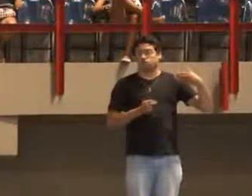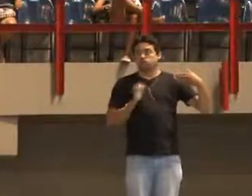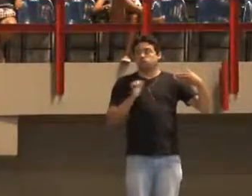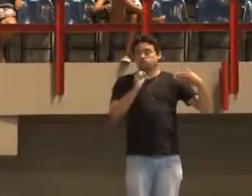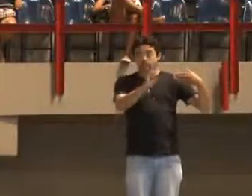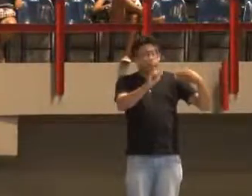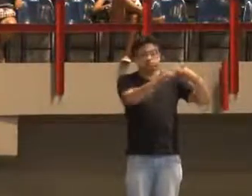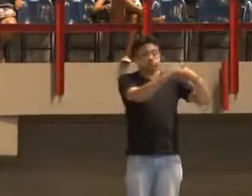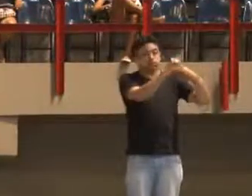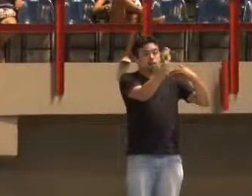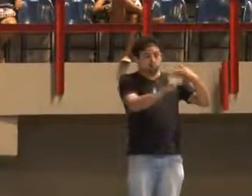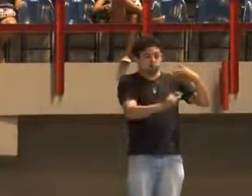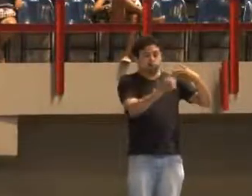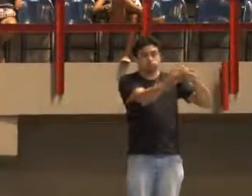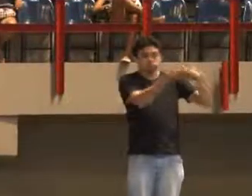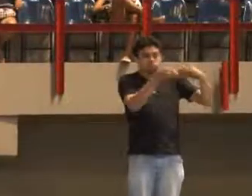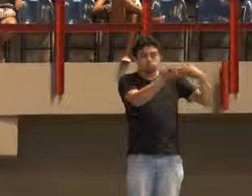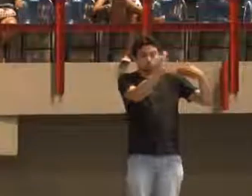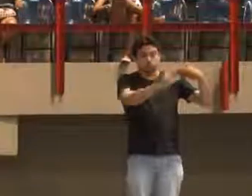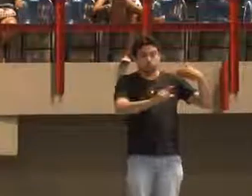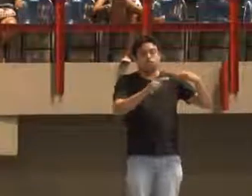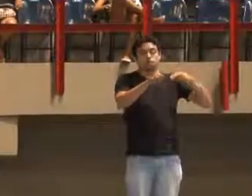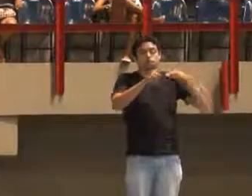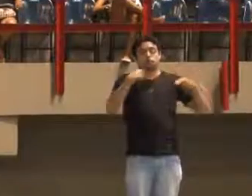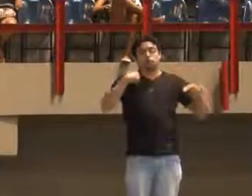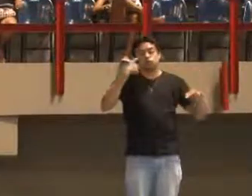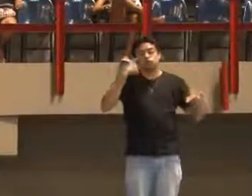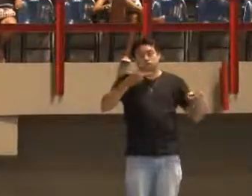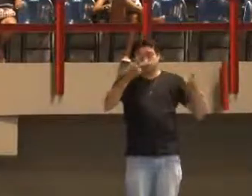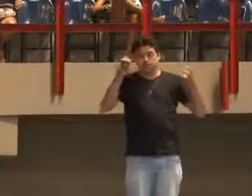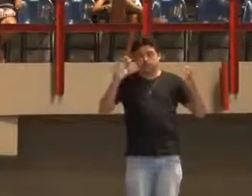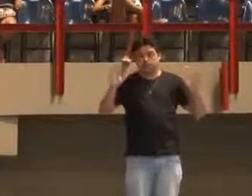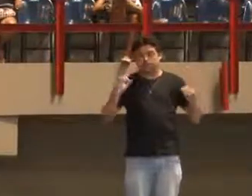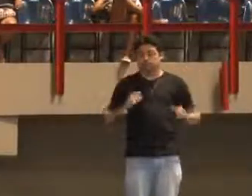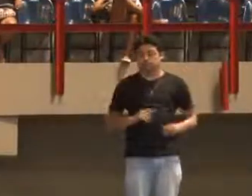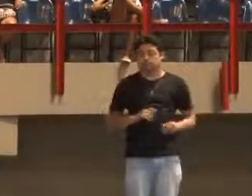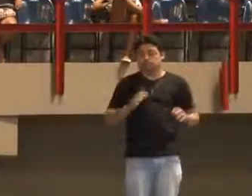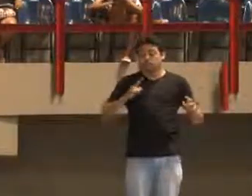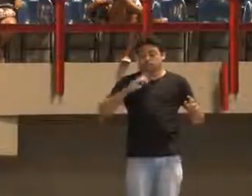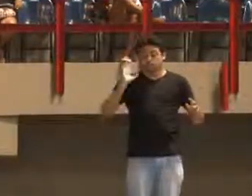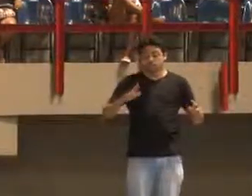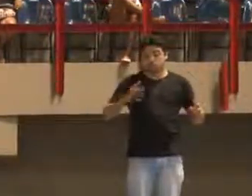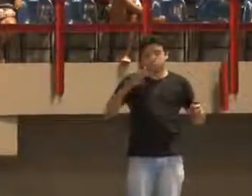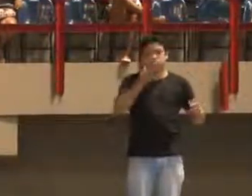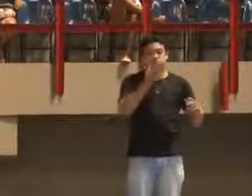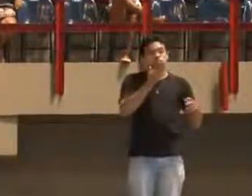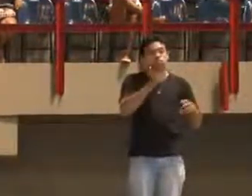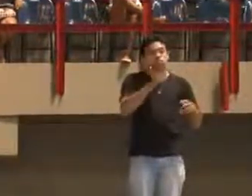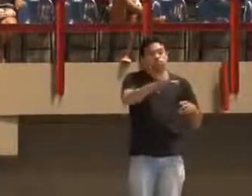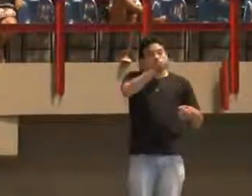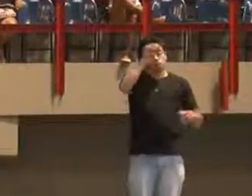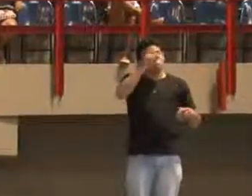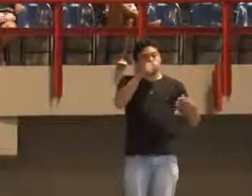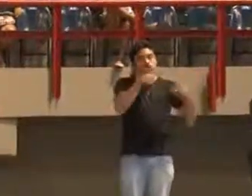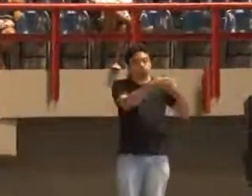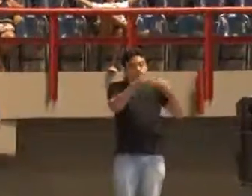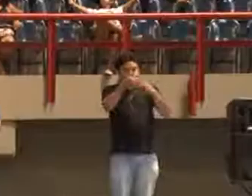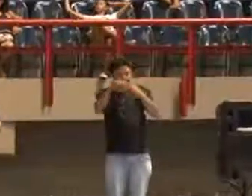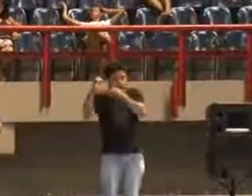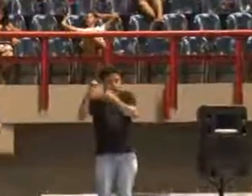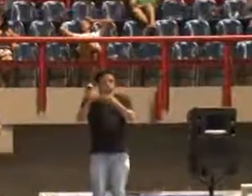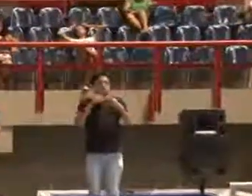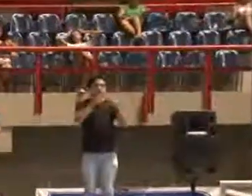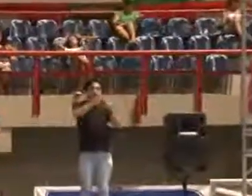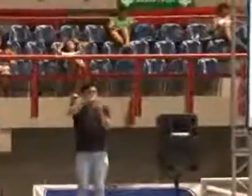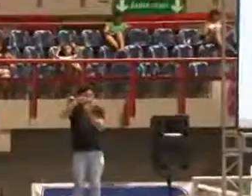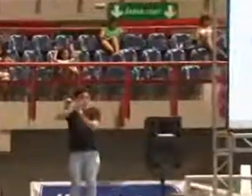For azul, tá certo? Então vocês vão fazer essa anotação. Eu tenho 4 possibilidades se o fundo